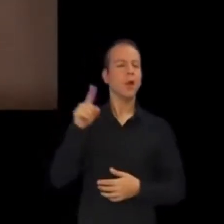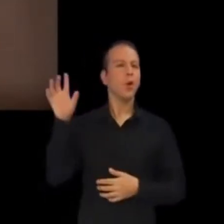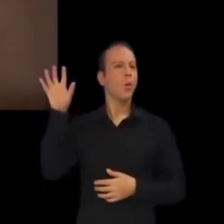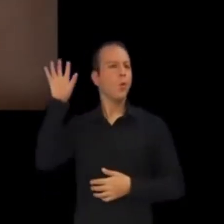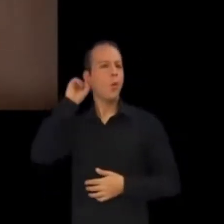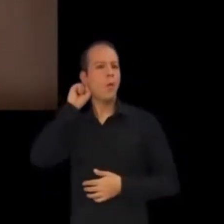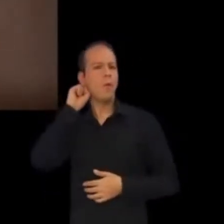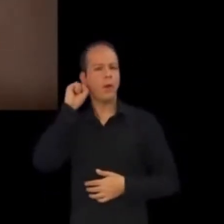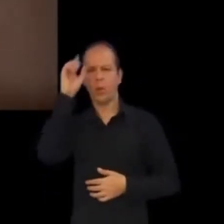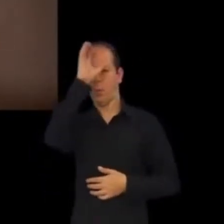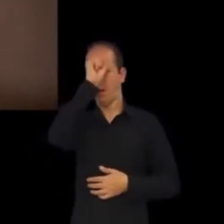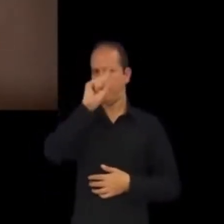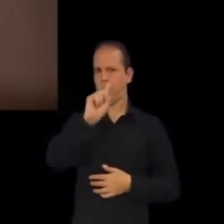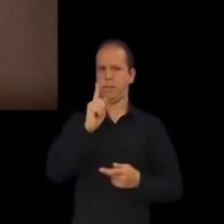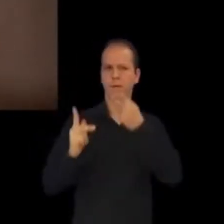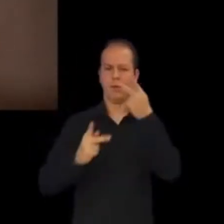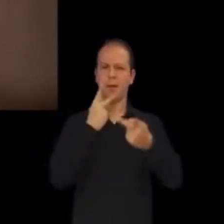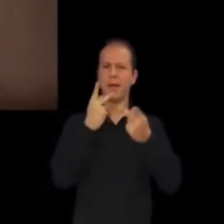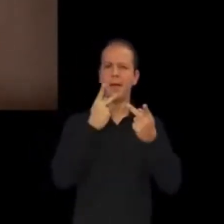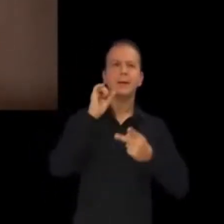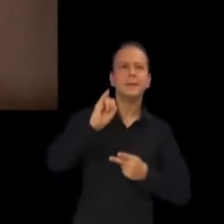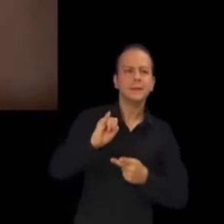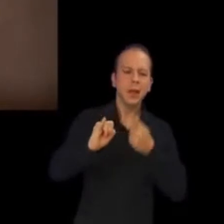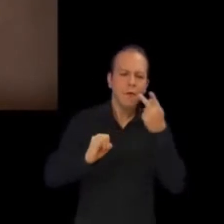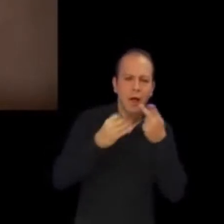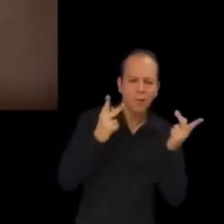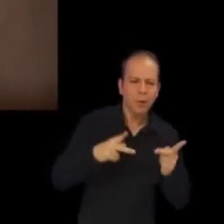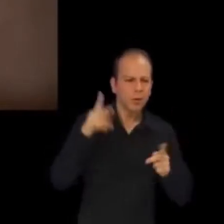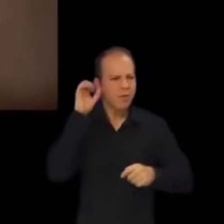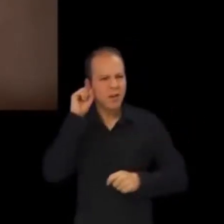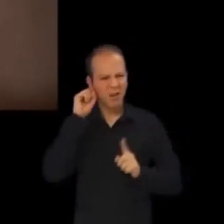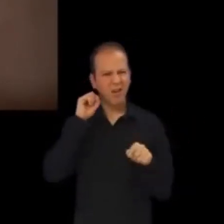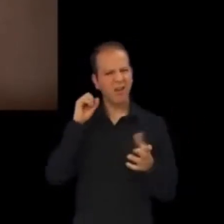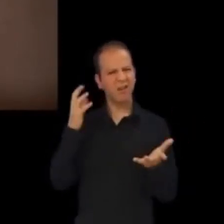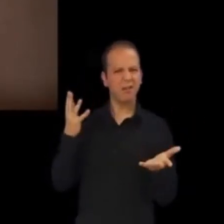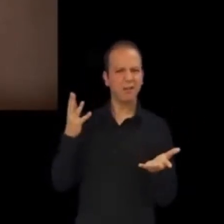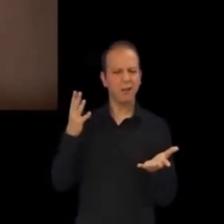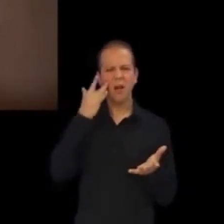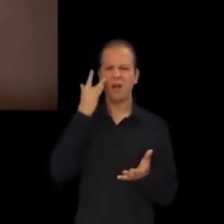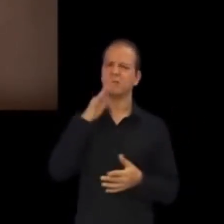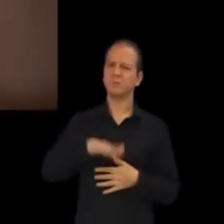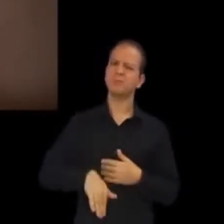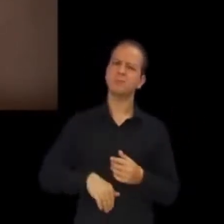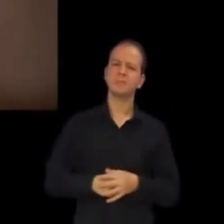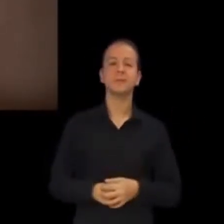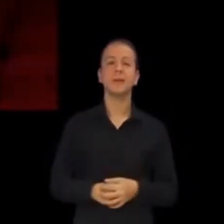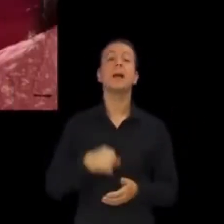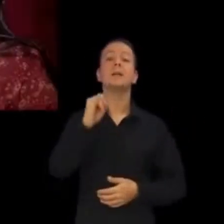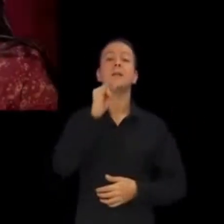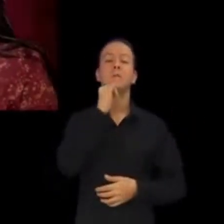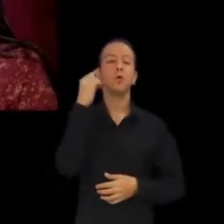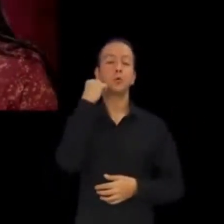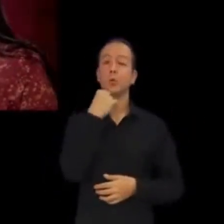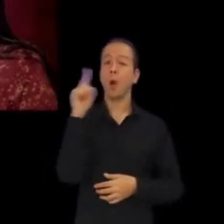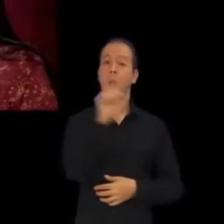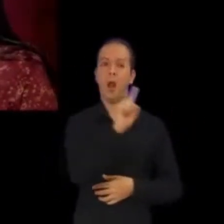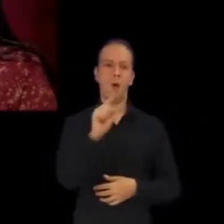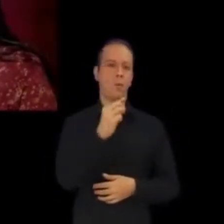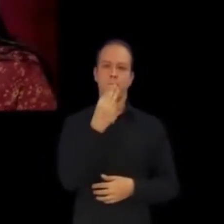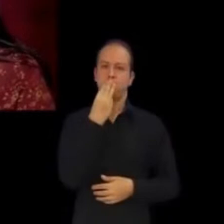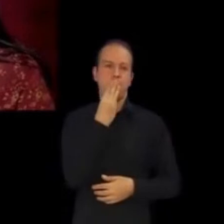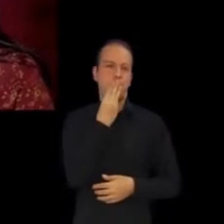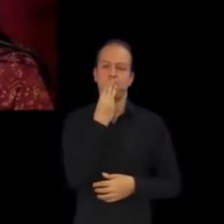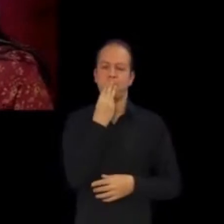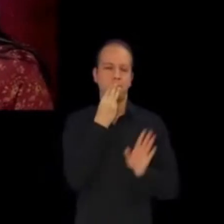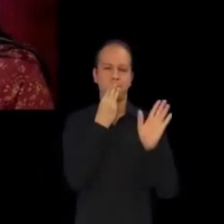não ouve, não aprende a falar. Xavier Cooper. Mas acho que quem não fala pode ouvir, é isso, não é? Franze a sobrancelha. O surdo não